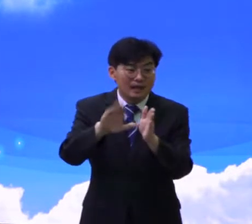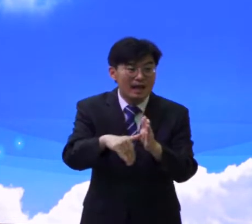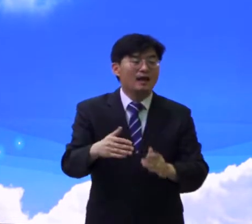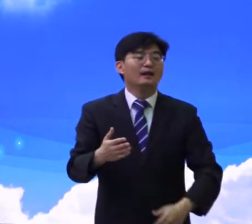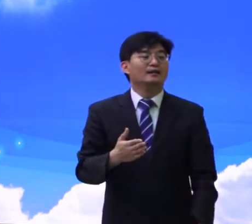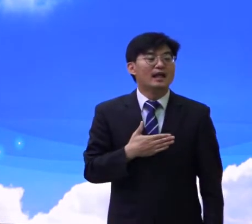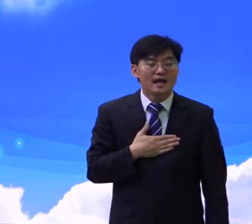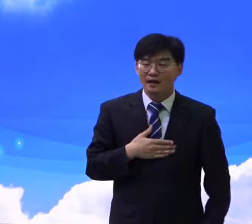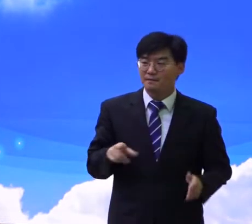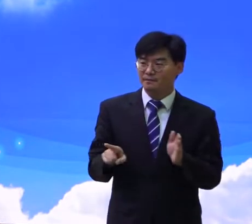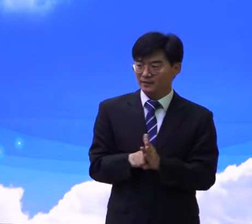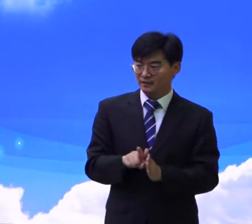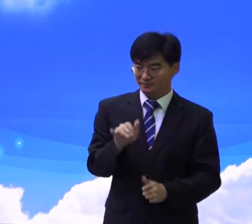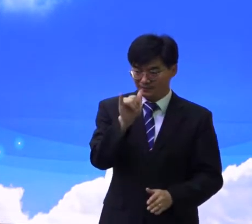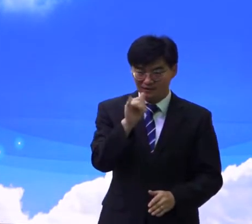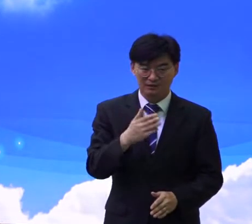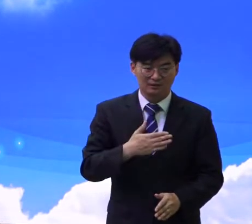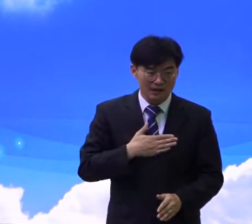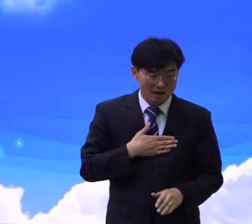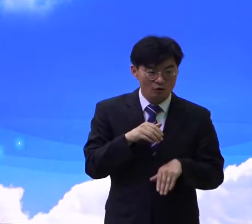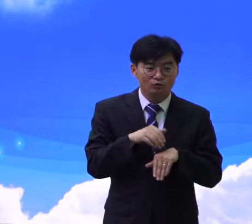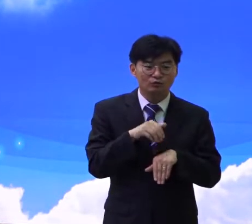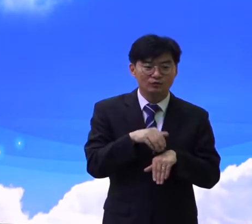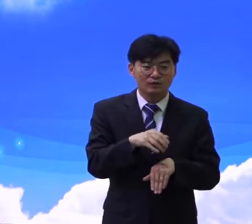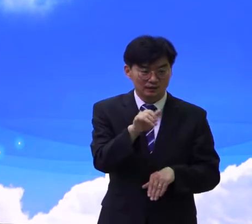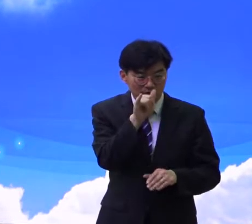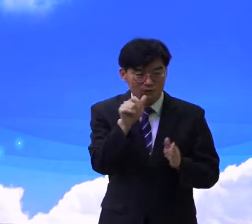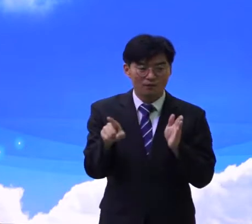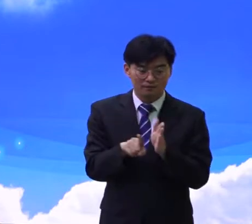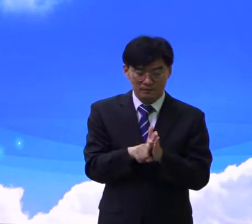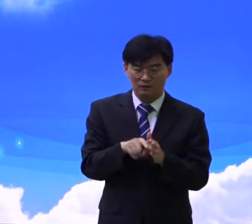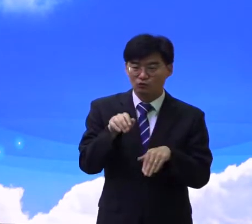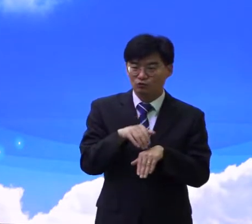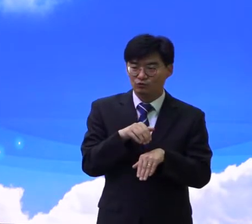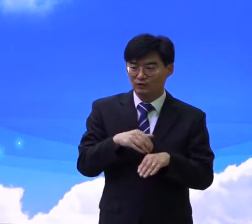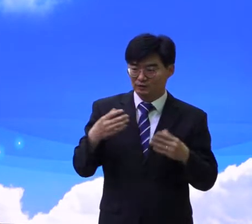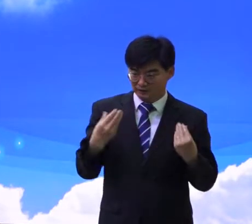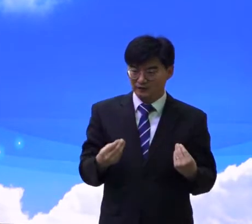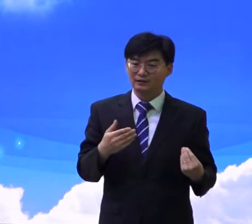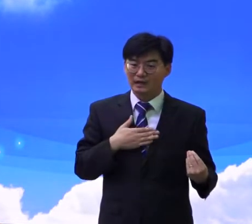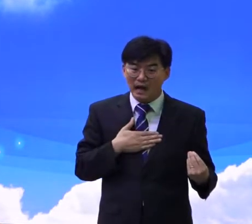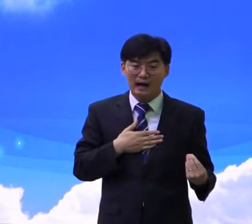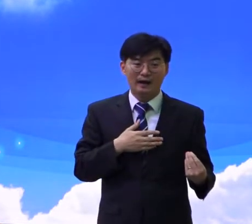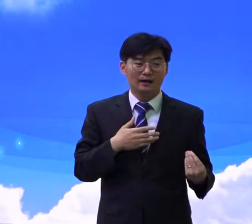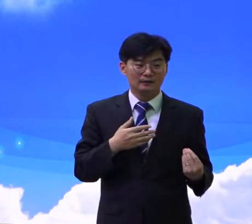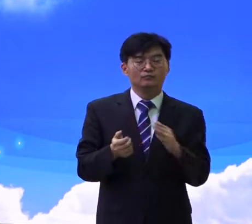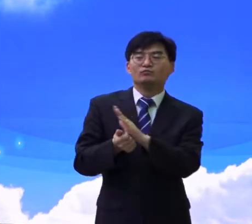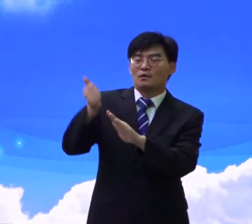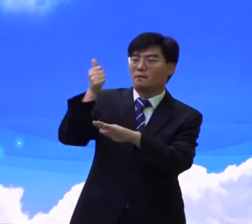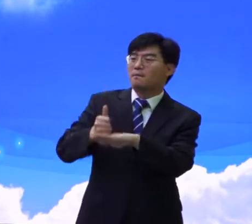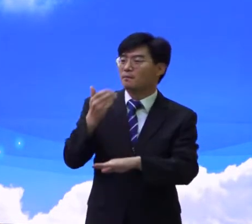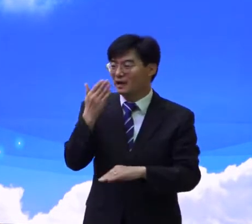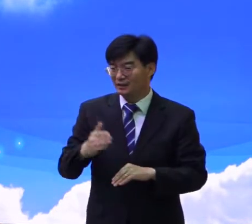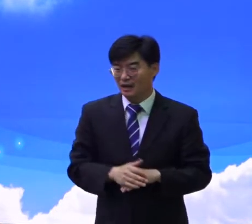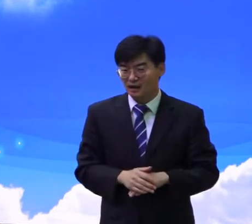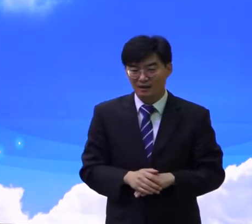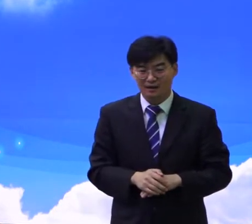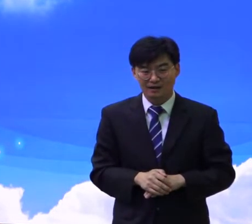붙잡고 흔들리지 않고 달려갈 사람들이 바로 우리들이라는 것입니다. 우리는 그렇게 주님